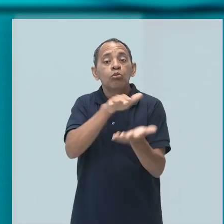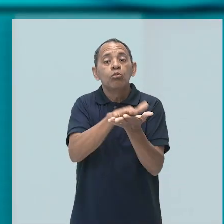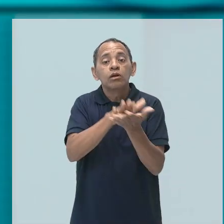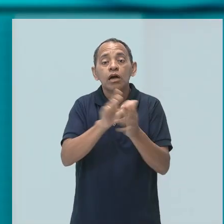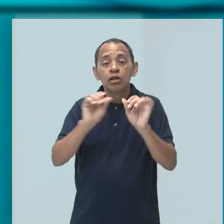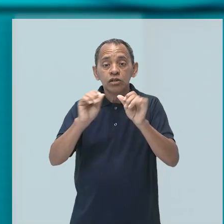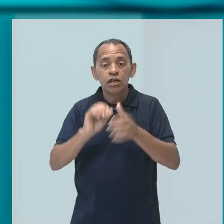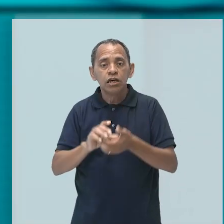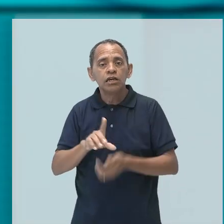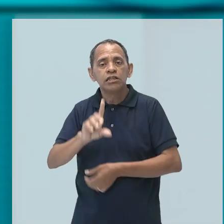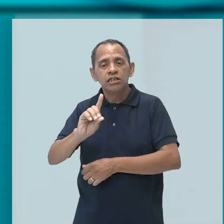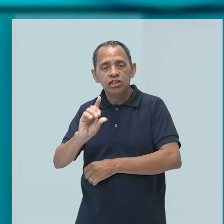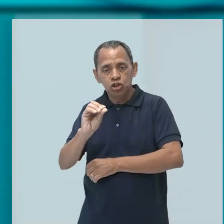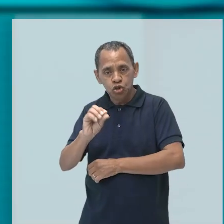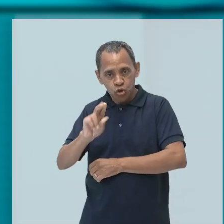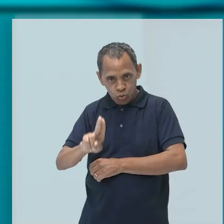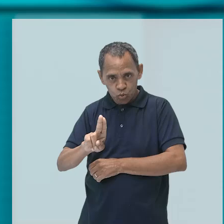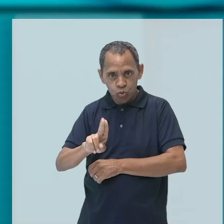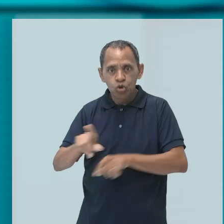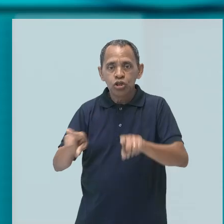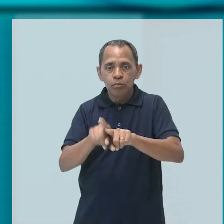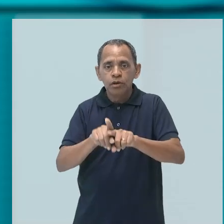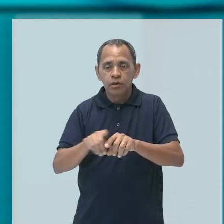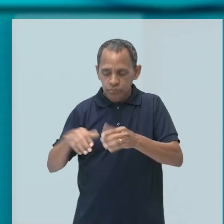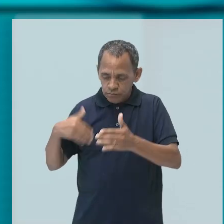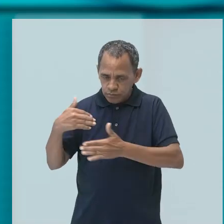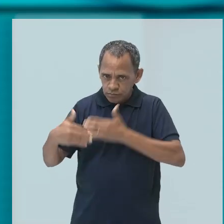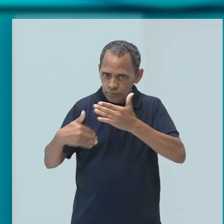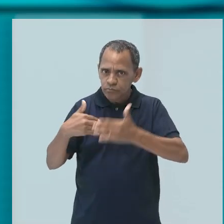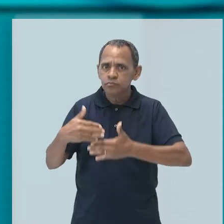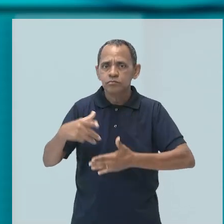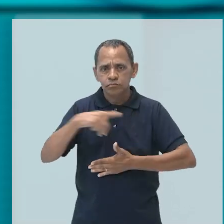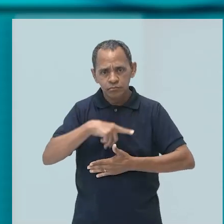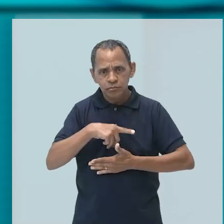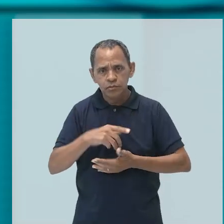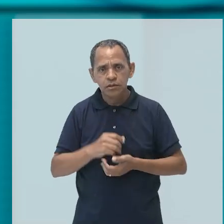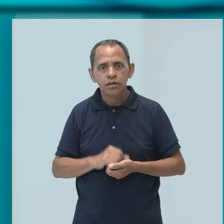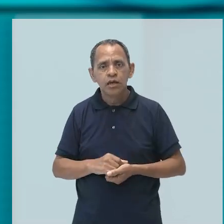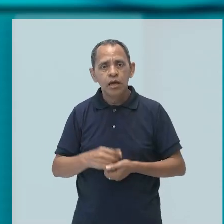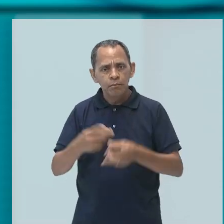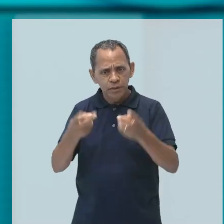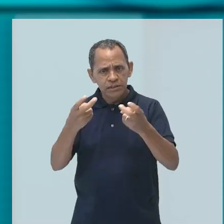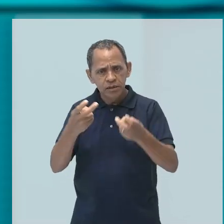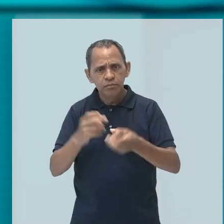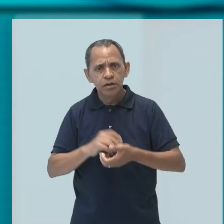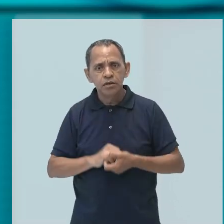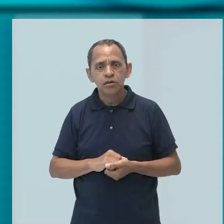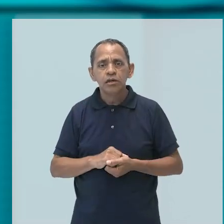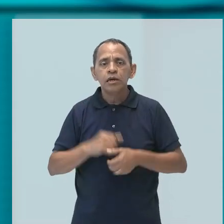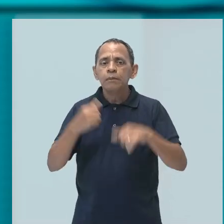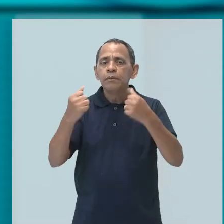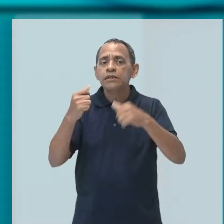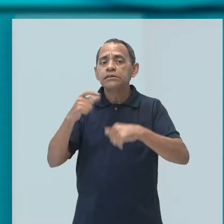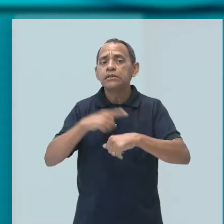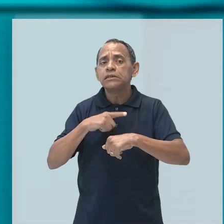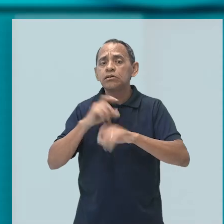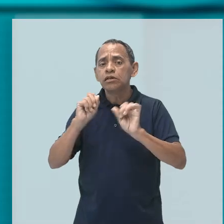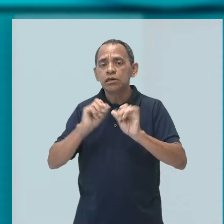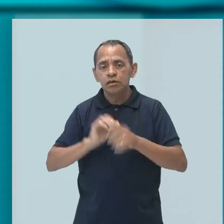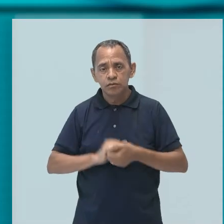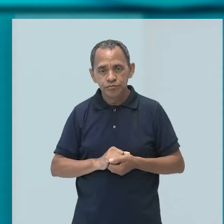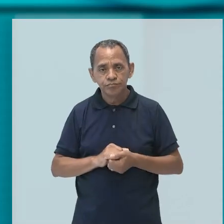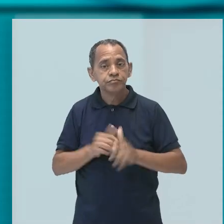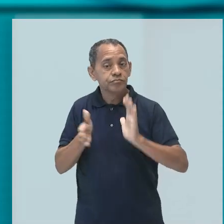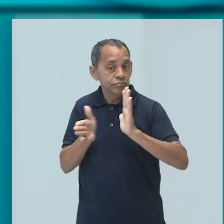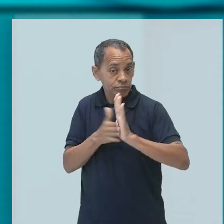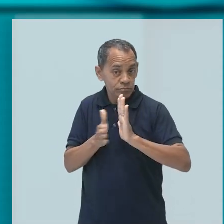E para passar por todo esse processo, gente, vocês viram que tem que existir uma proposição